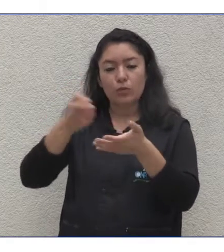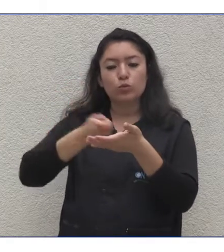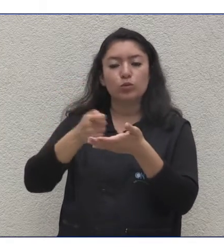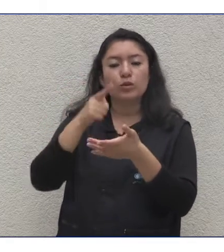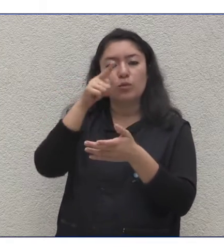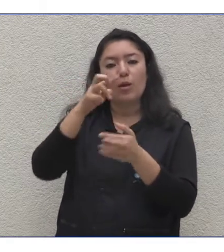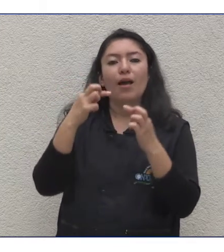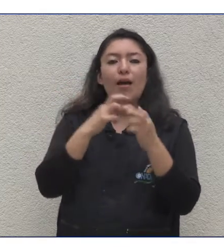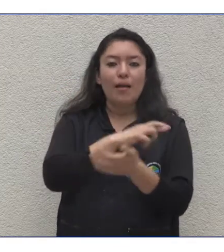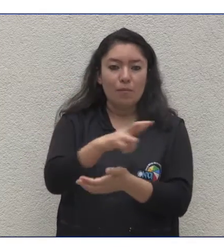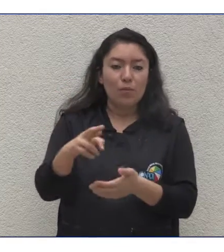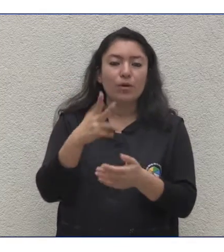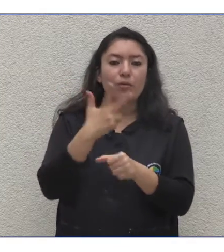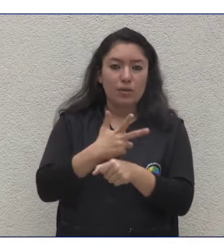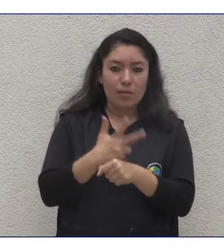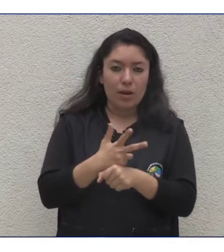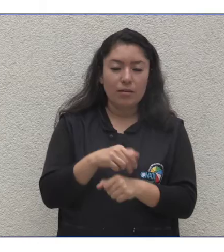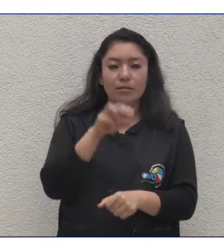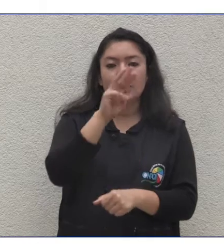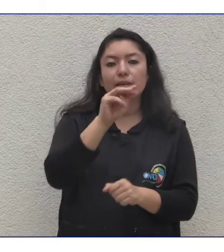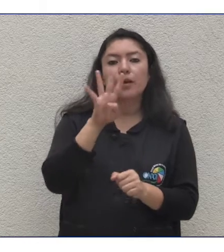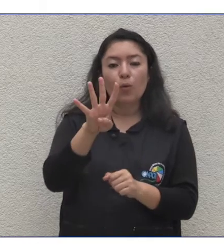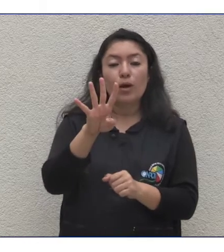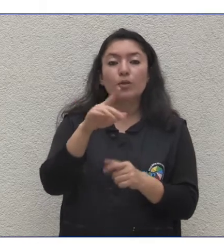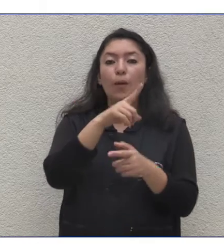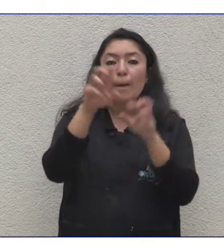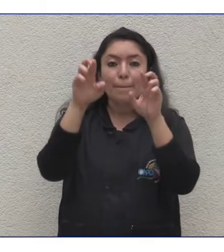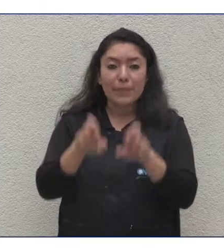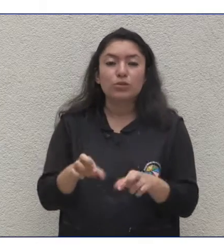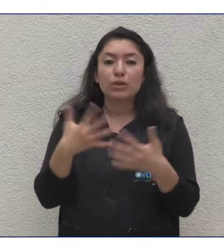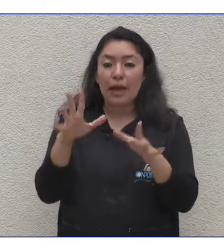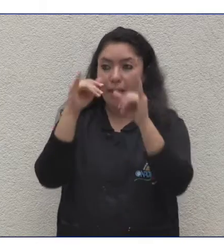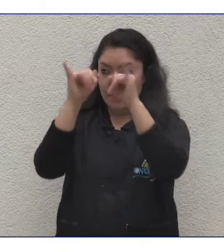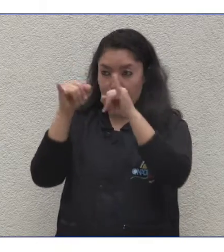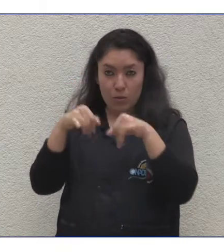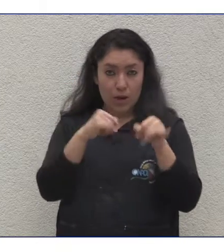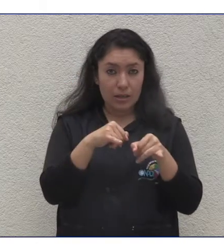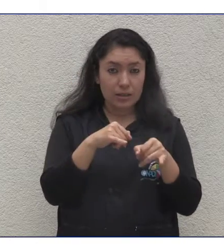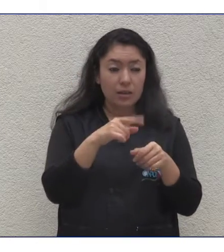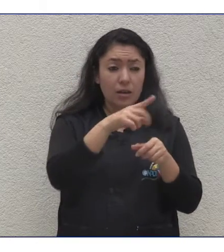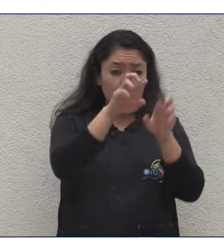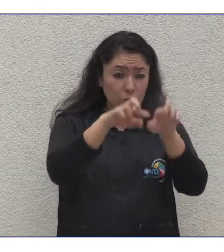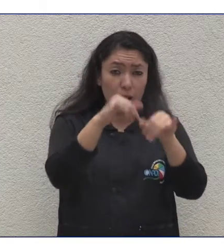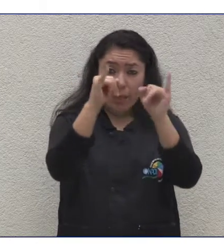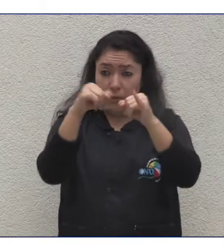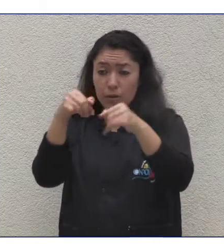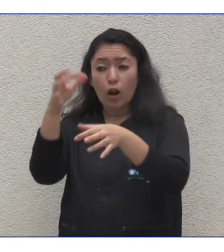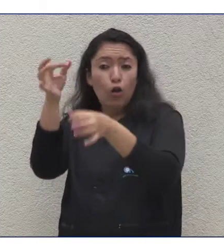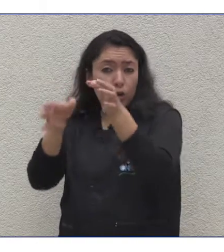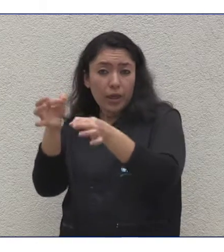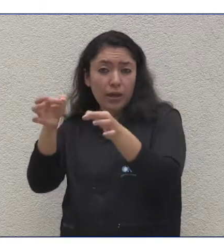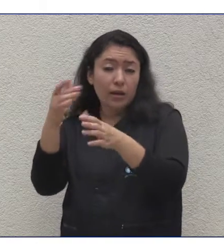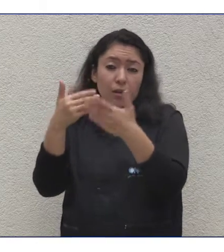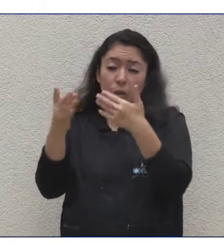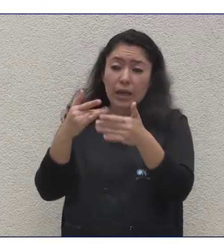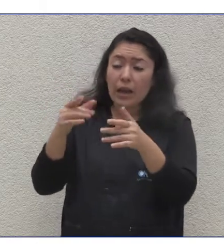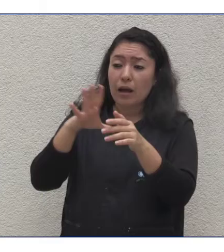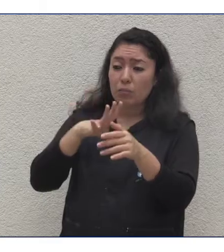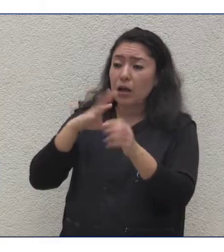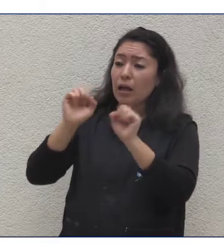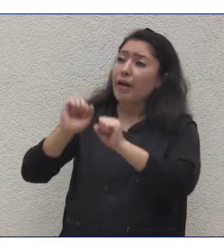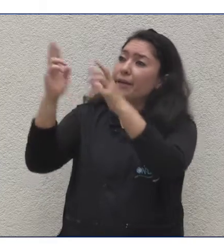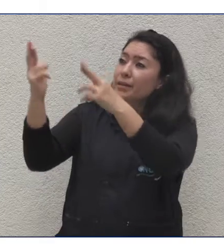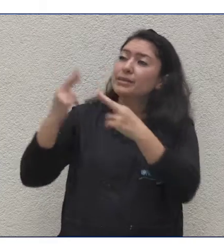de Guatemala. 34. Las personas individuales o jurídicas de cualquier naturaleza